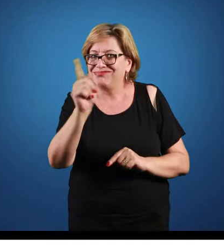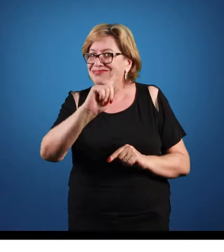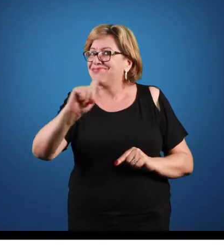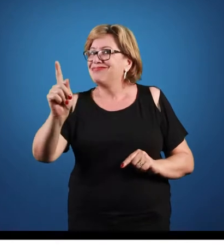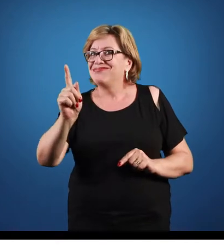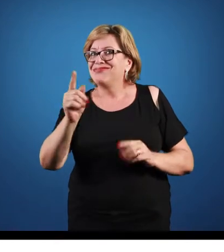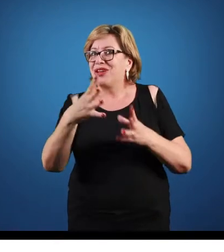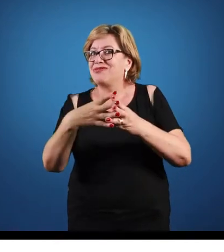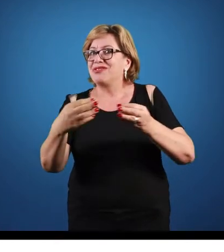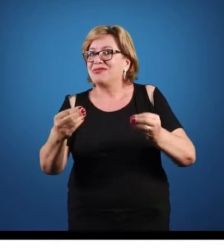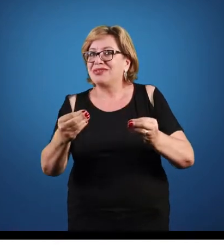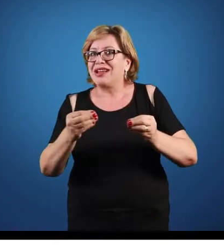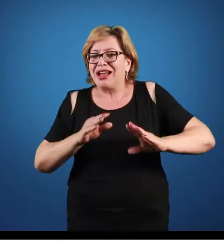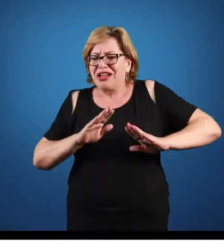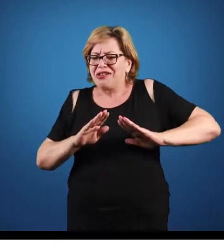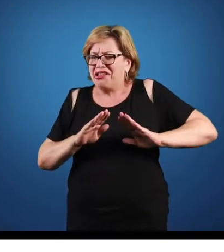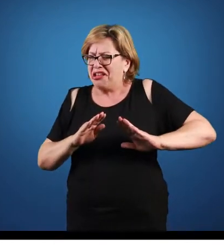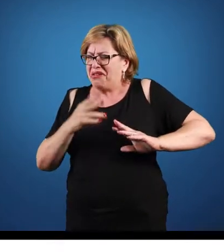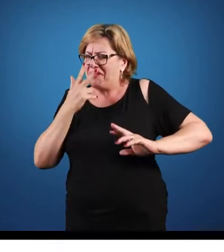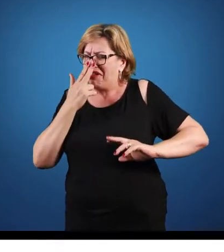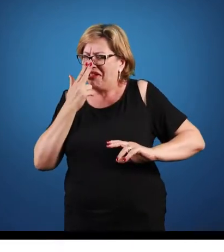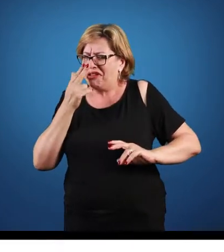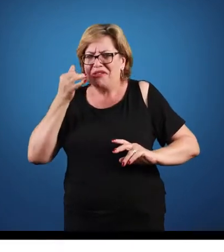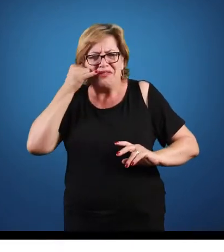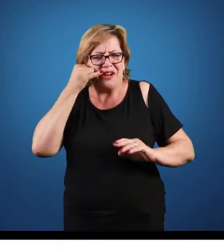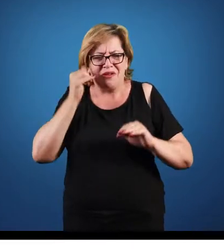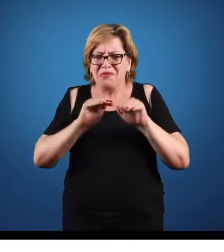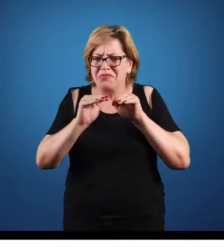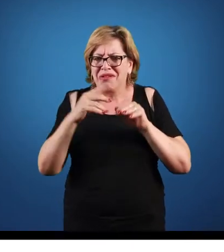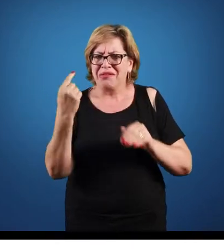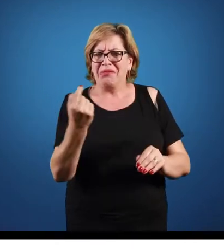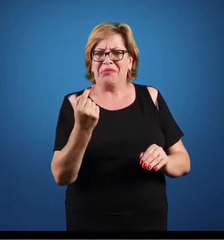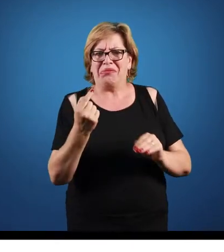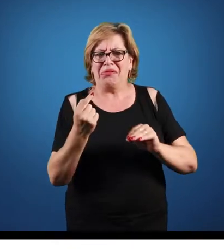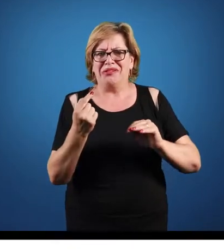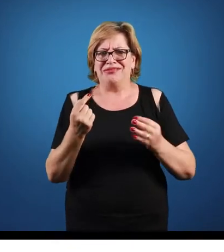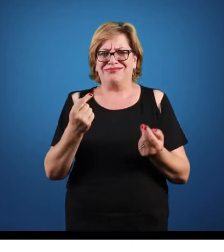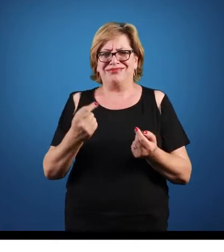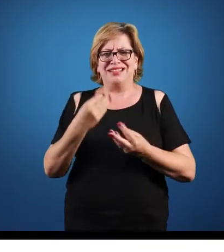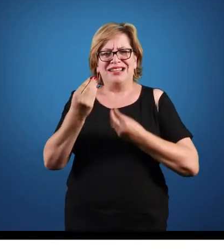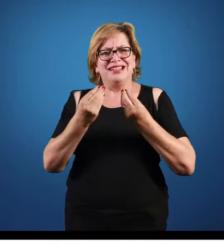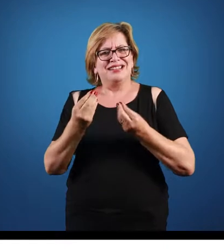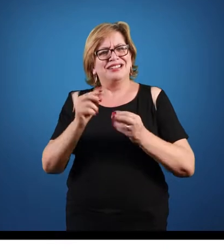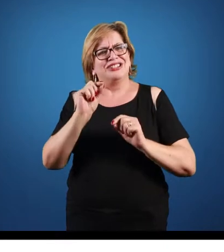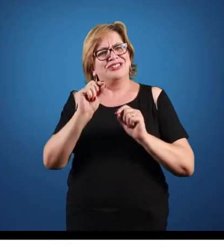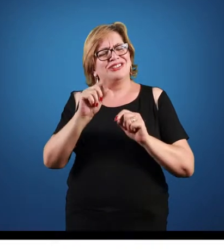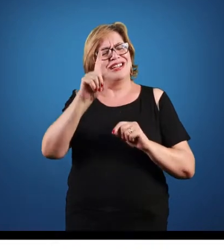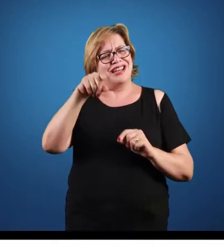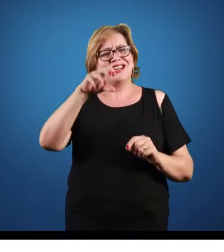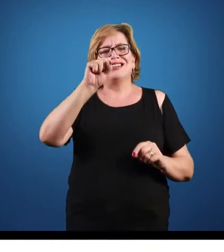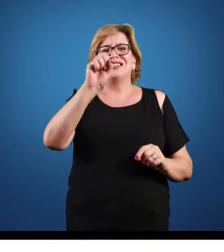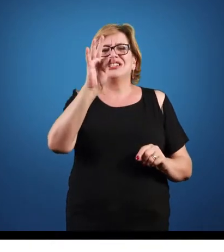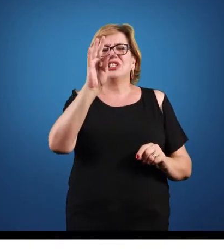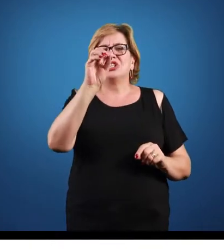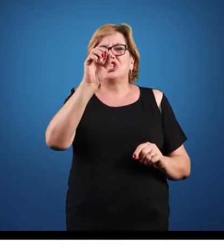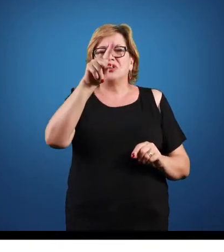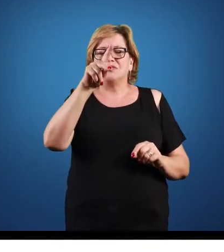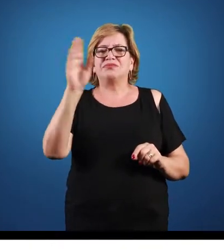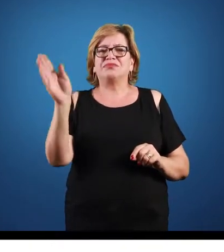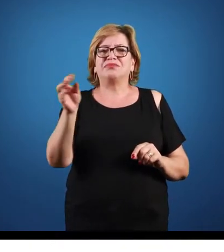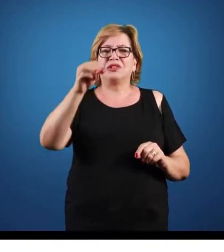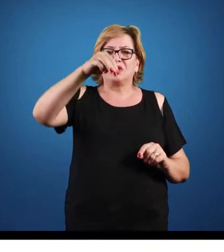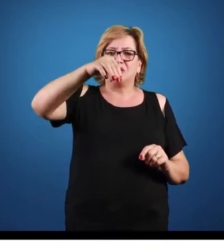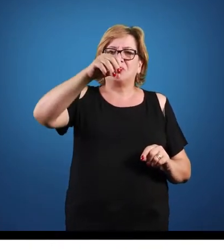vai ver a impressão que dá é que o celular está se movimentando sozinho é isso que é o isso que é o stop motion aceitar um